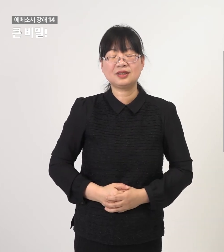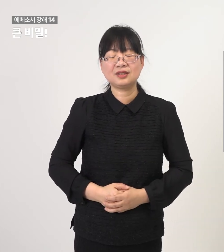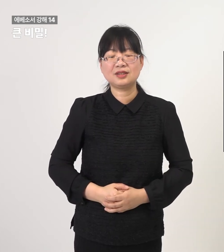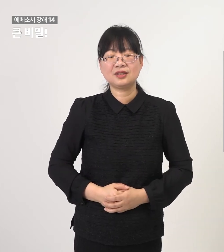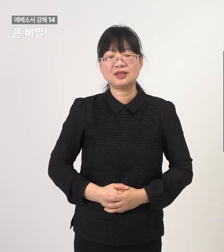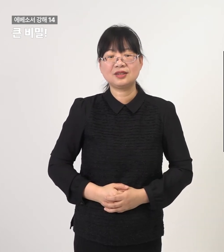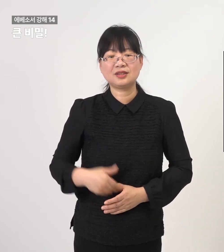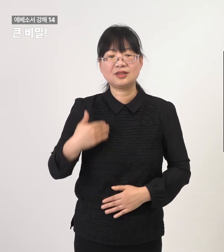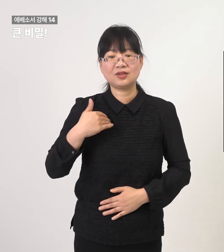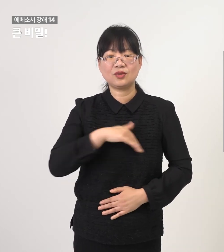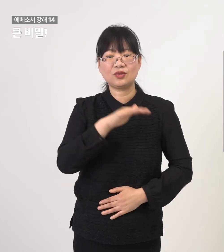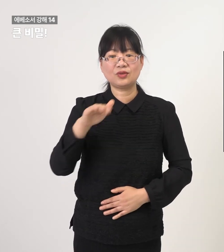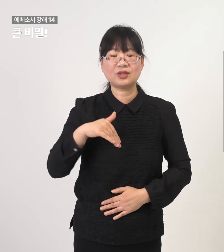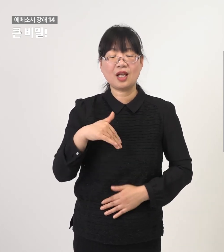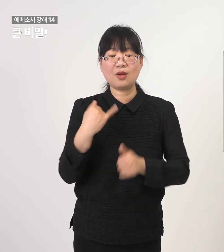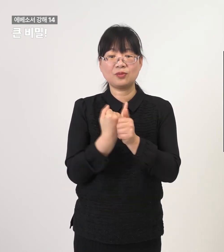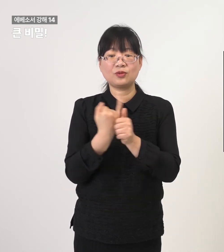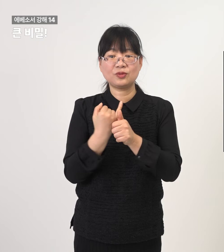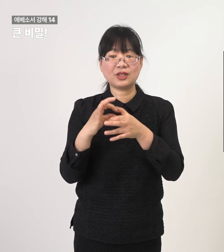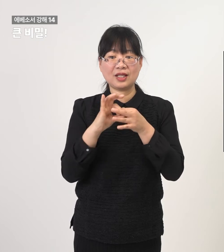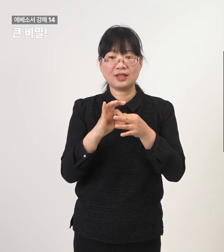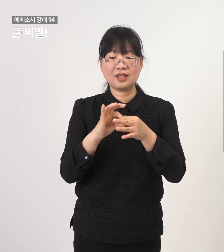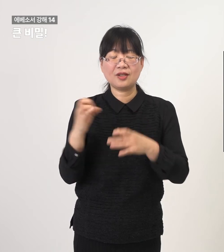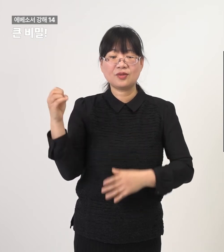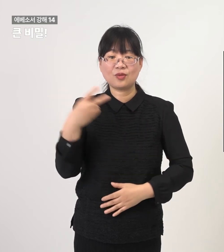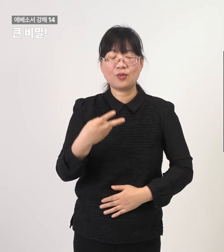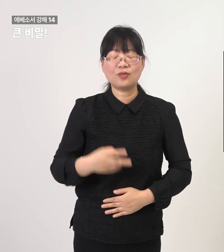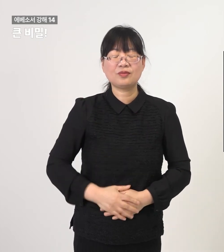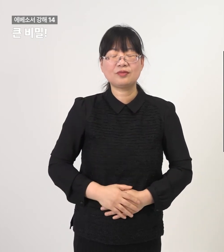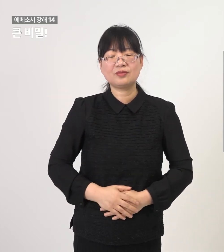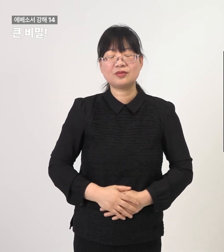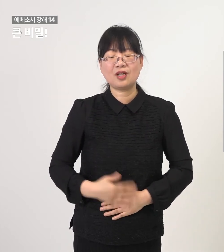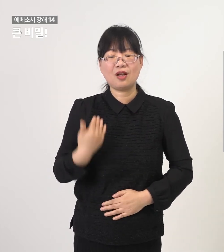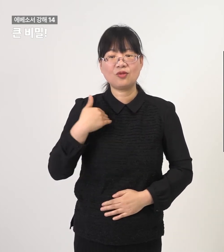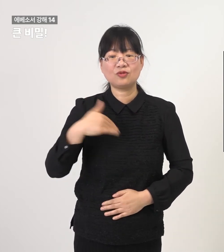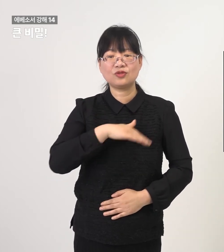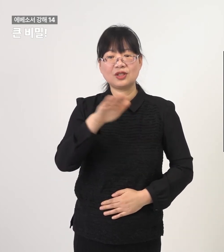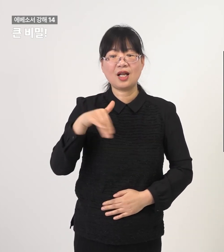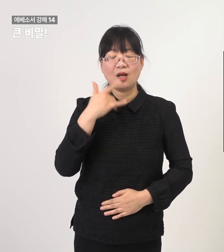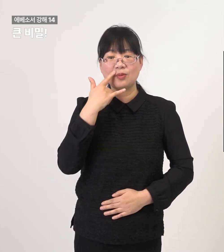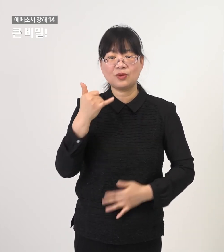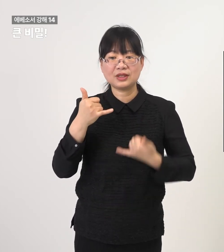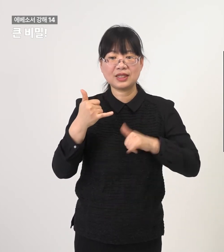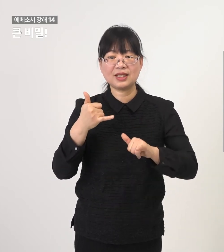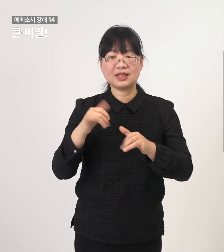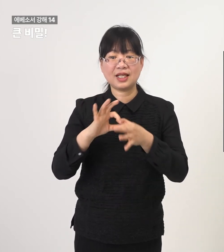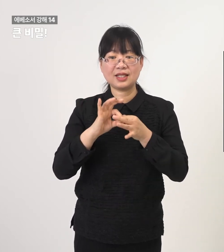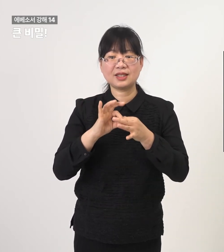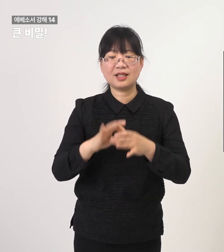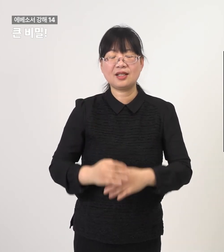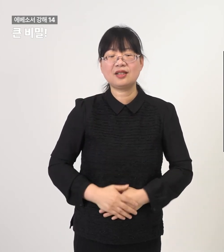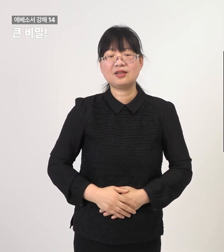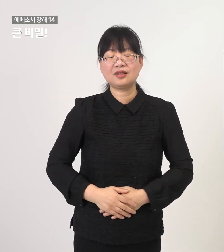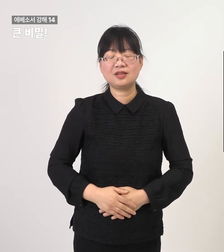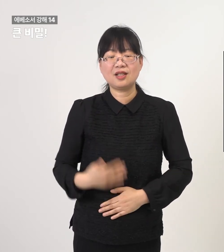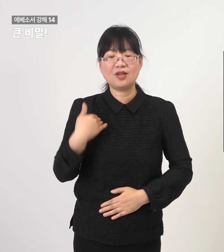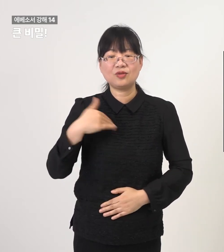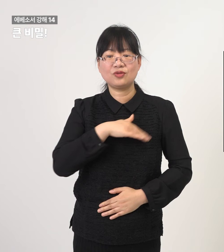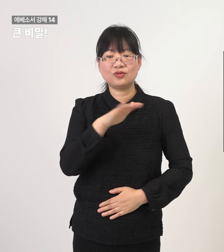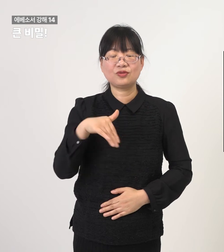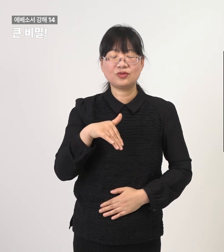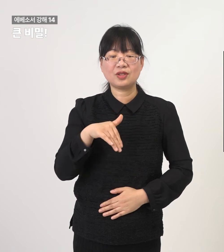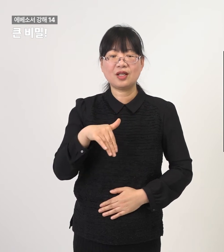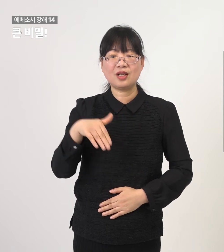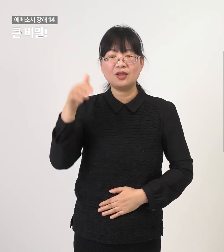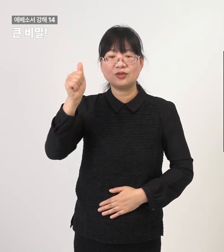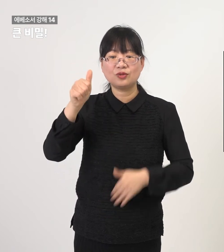과연 우리의 부부관계, 또 우리의 부모 자식 간의 관계, 우리의 주정의